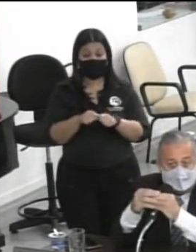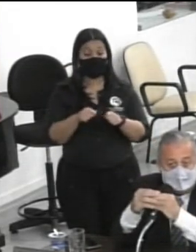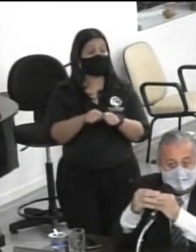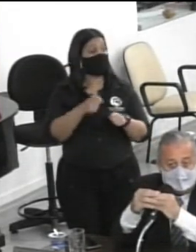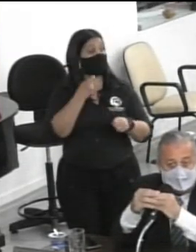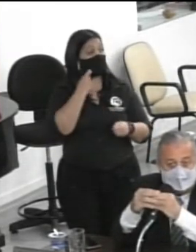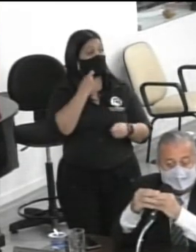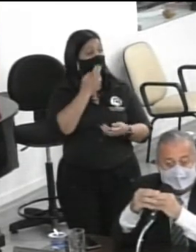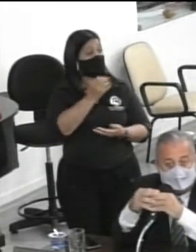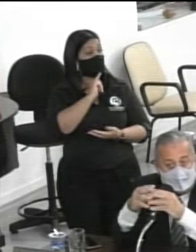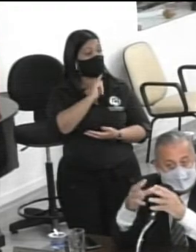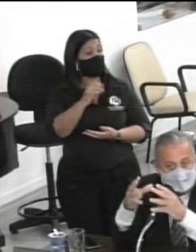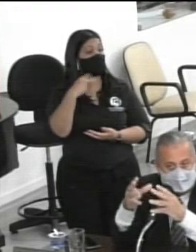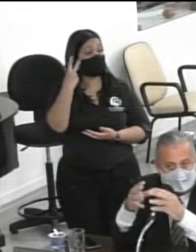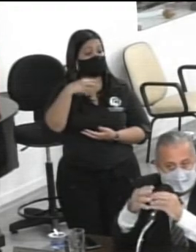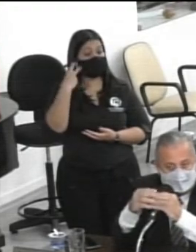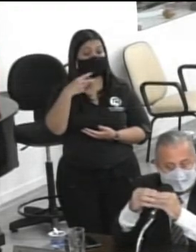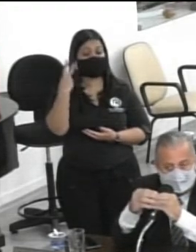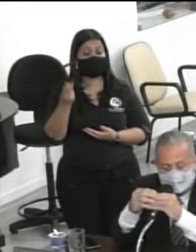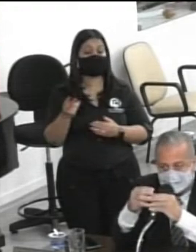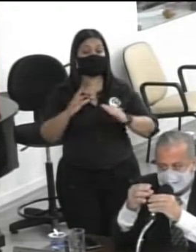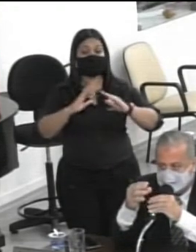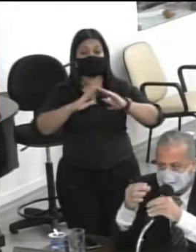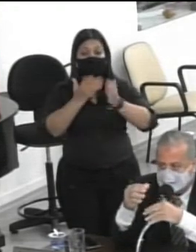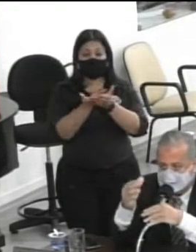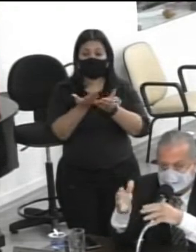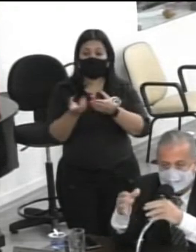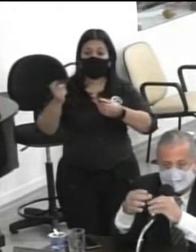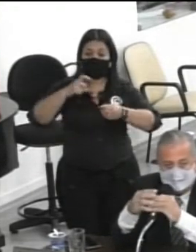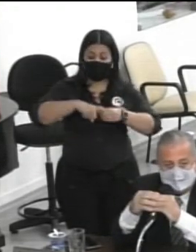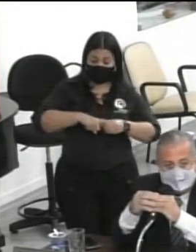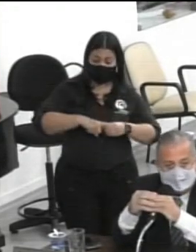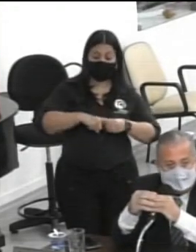os vereadores contra votar a aula,